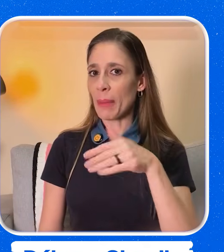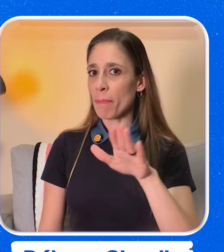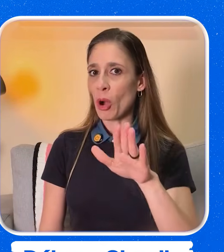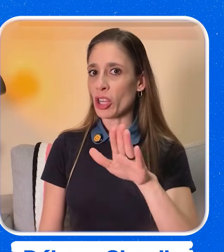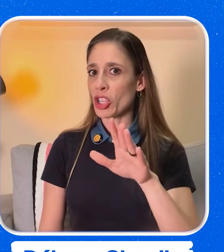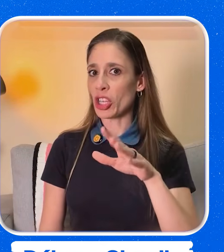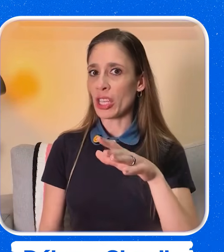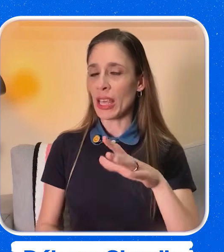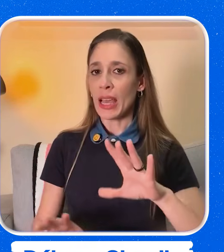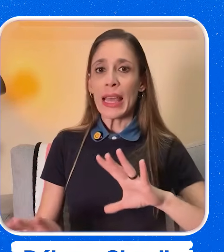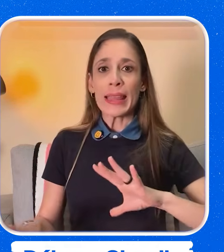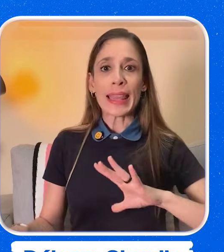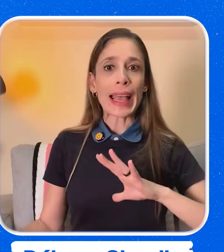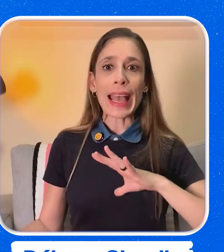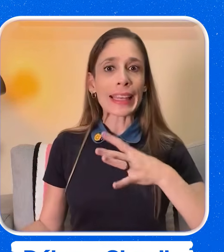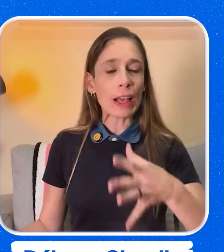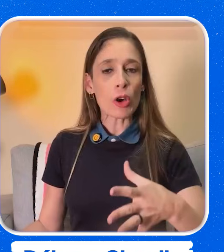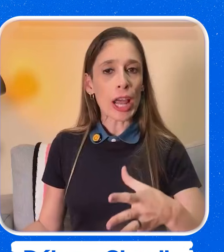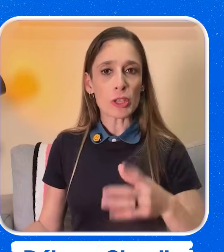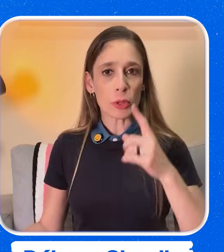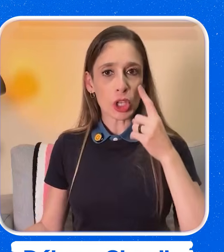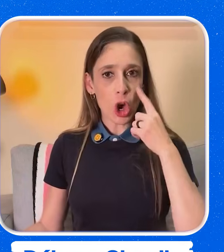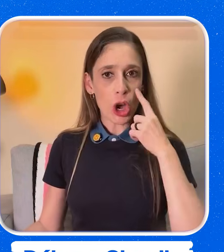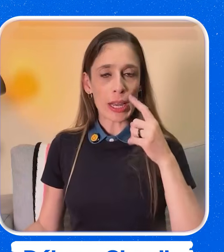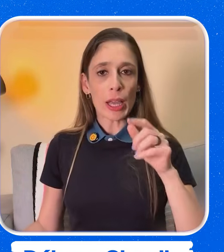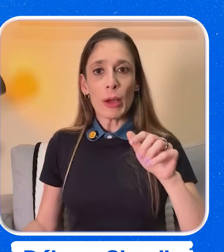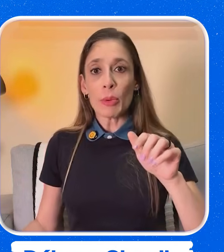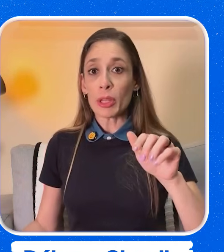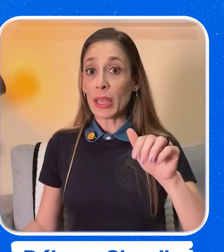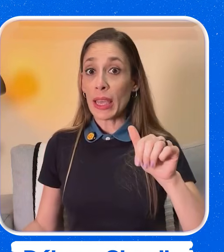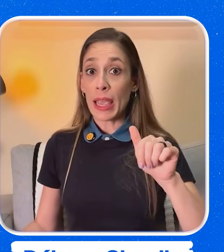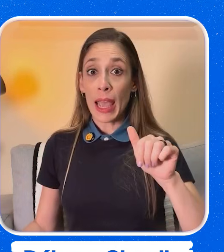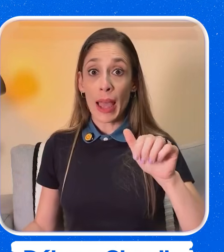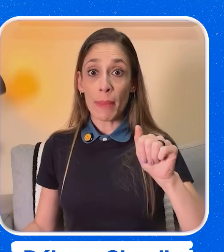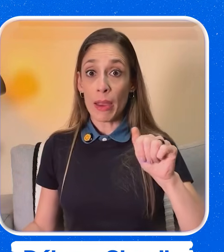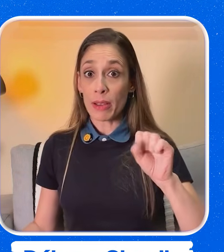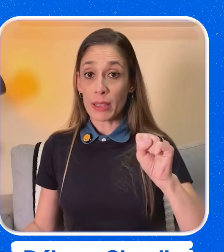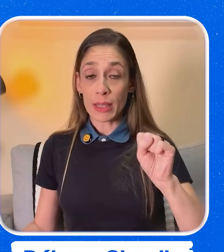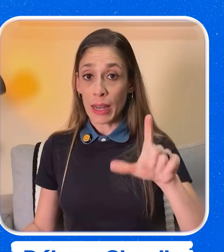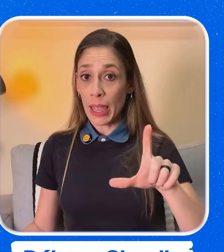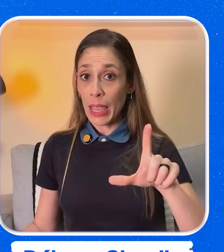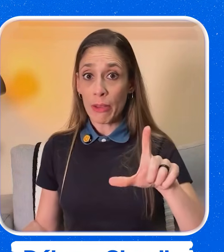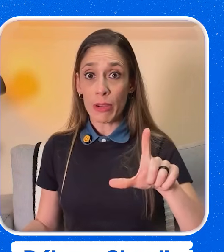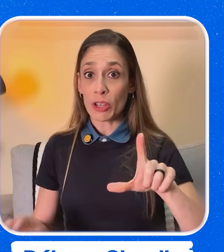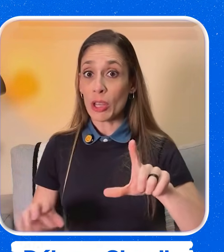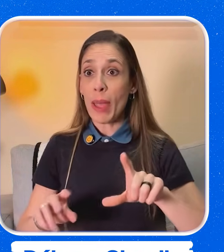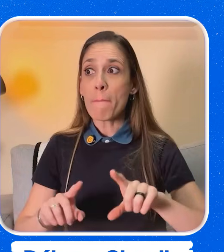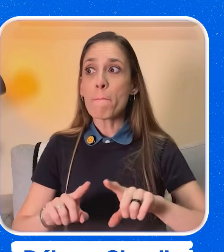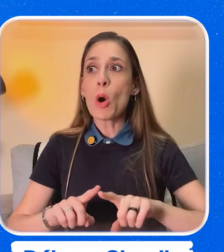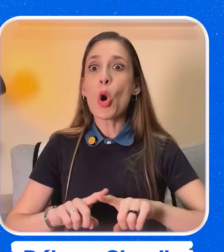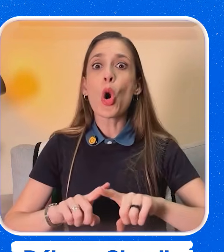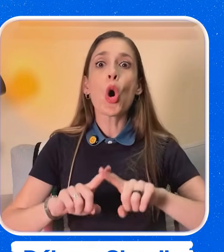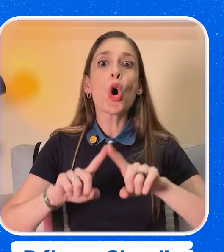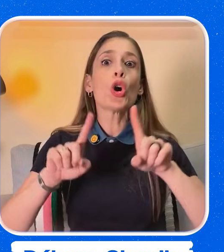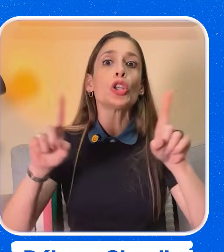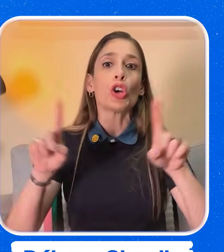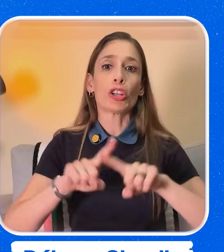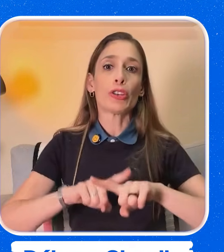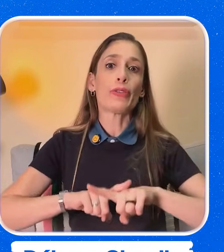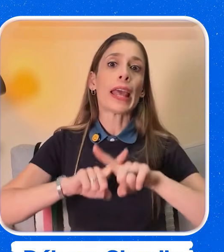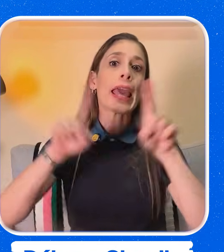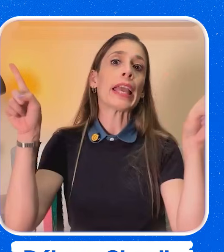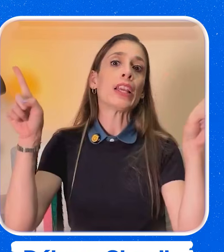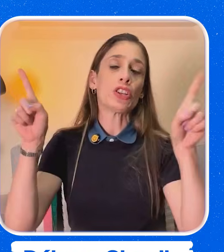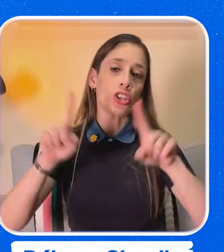E também Quem pode ir sabe na nossa na cara e quinta. na coragem, porque olha, porque American Sign Language não é